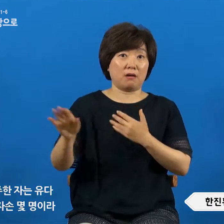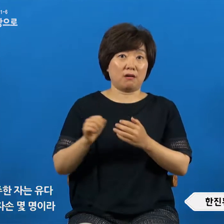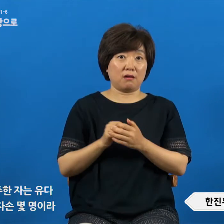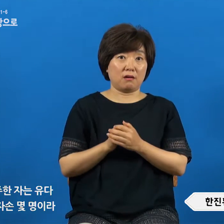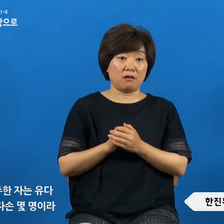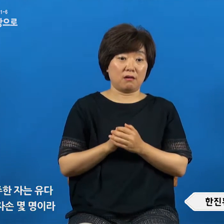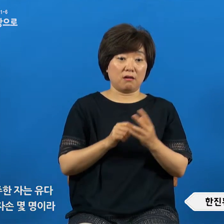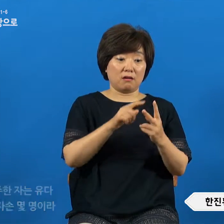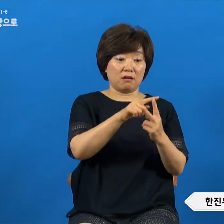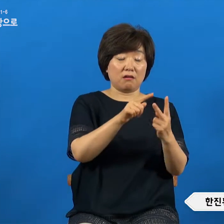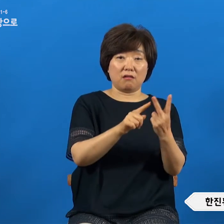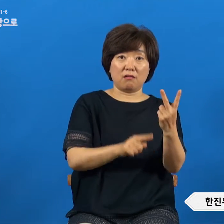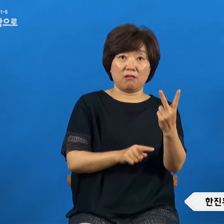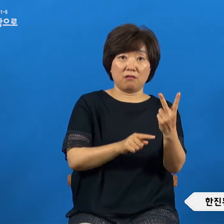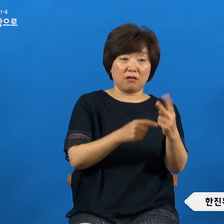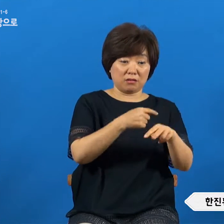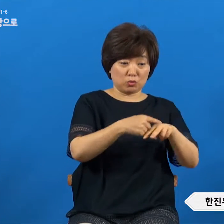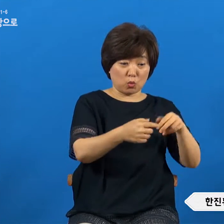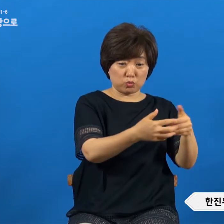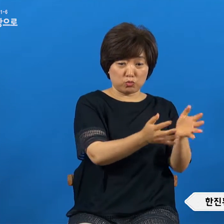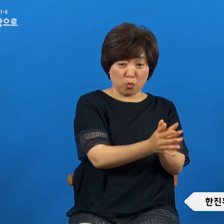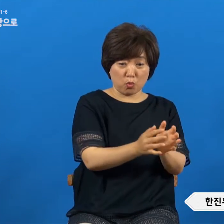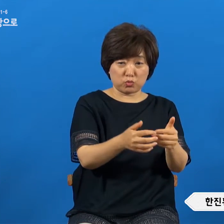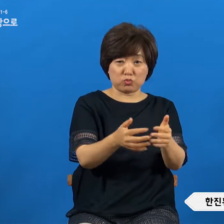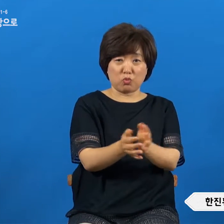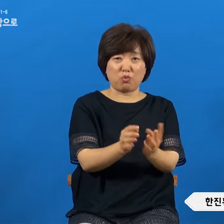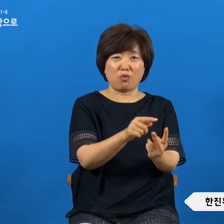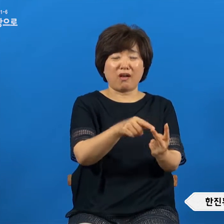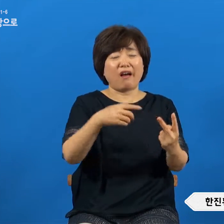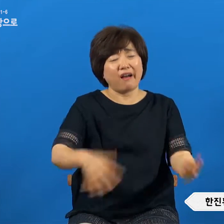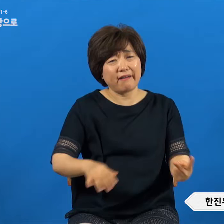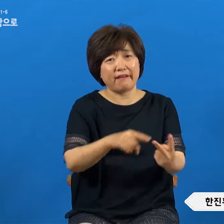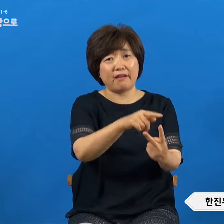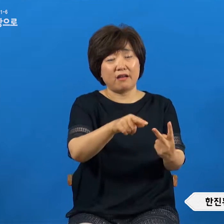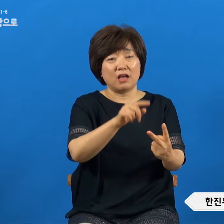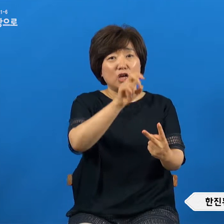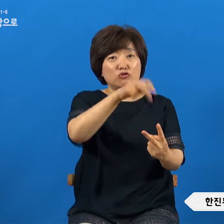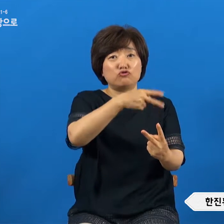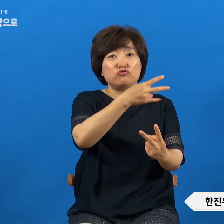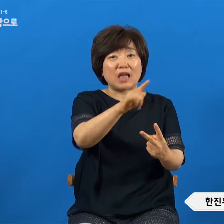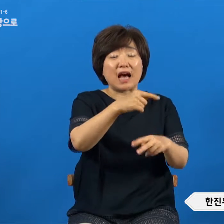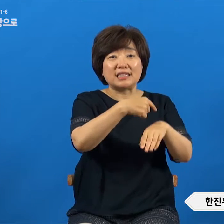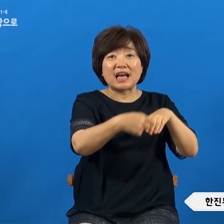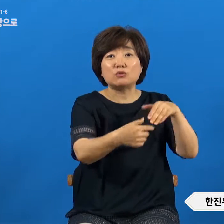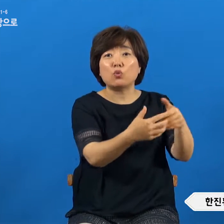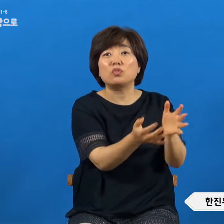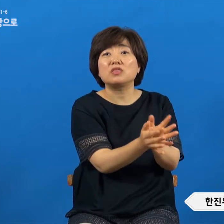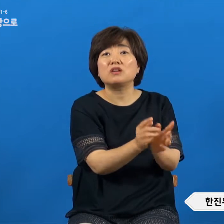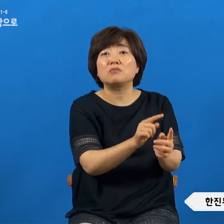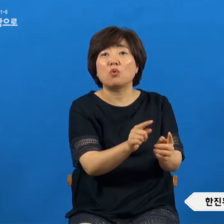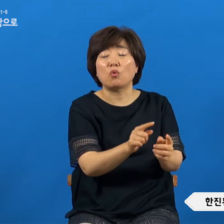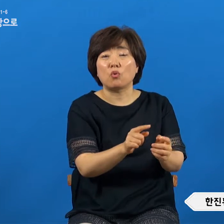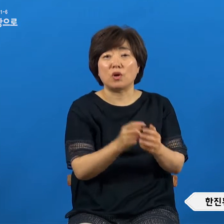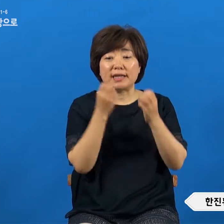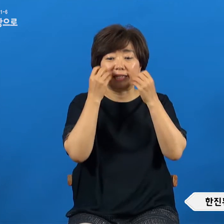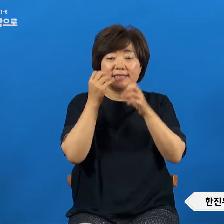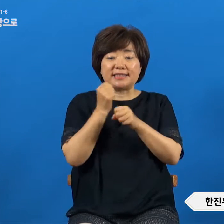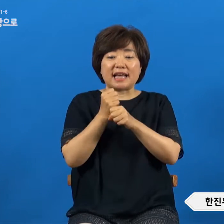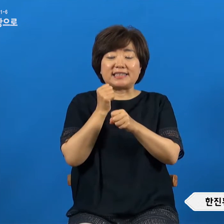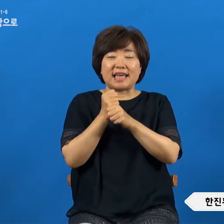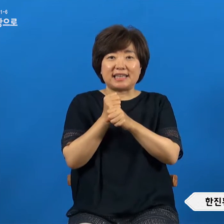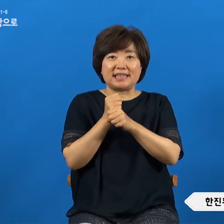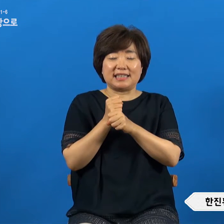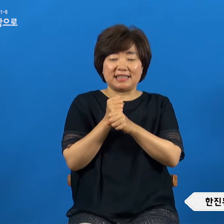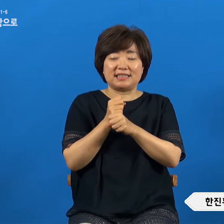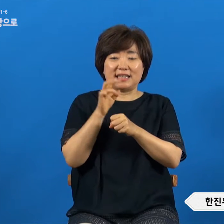그 사람들은 그럴 만한 족속이 못 됐습니다. 유다 자손이 어떤 사람들입니까? 창세기